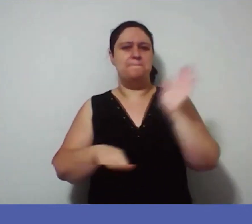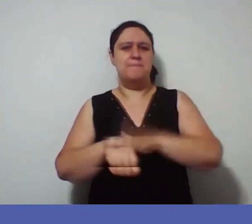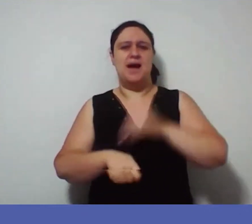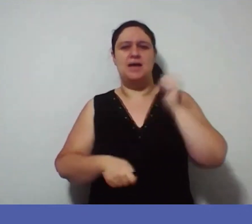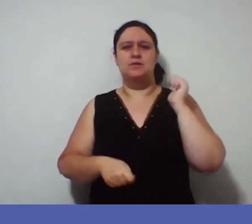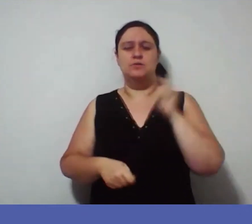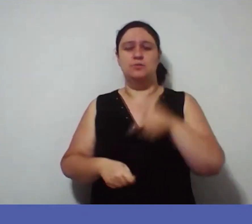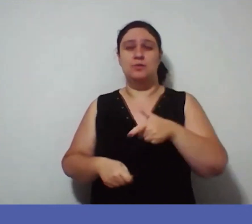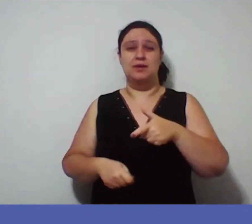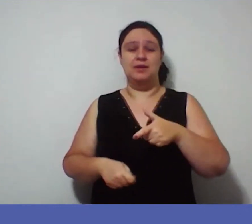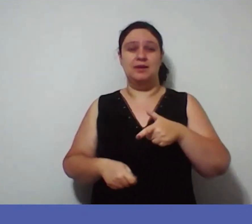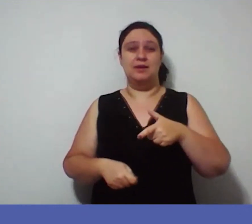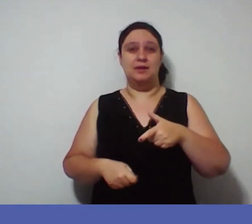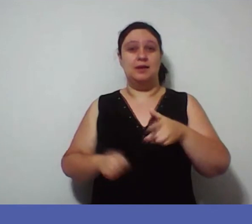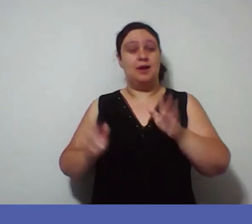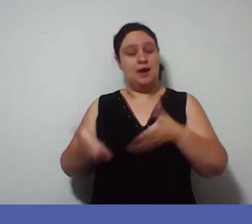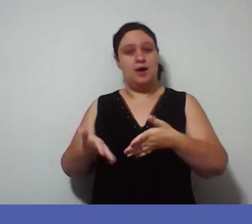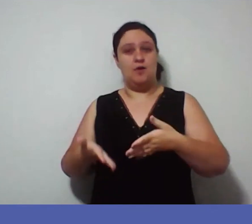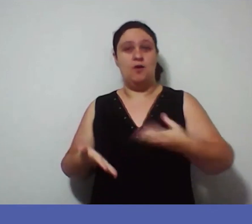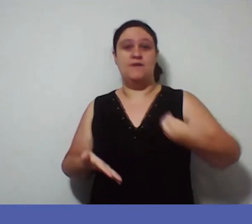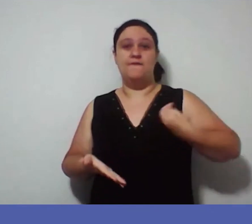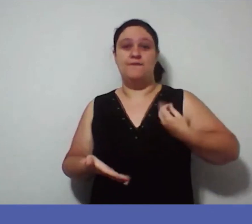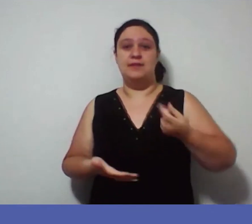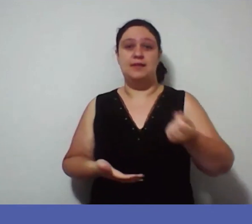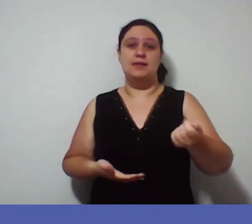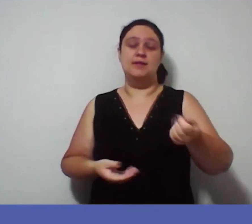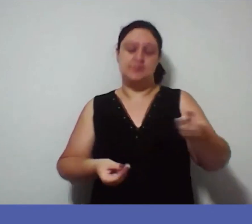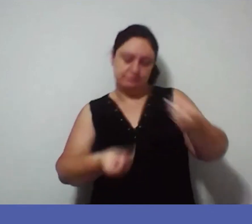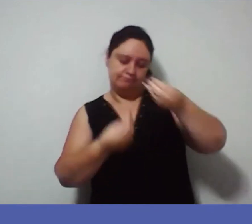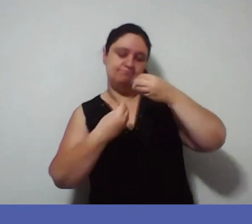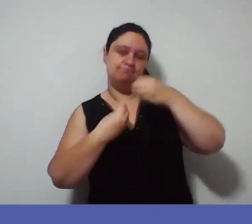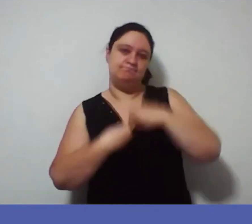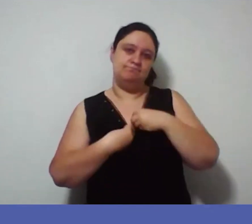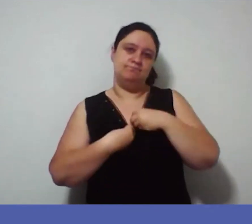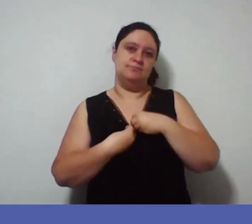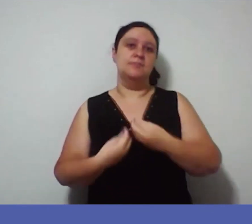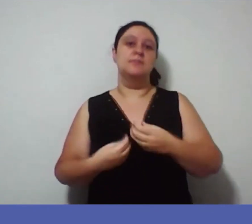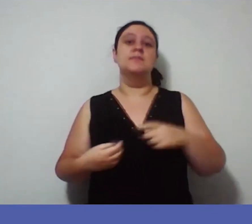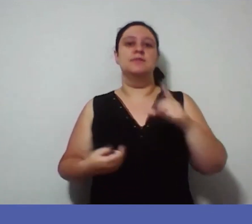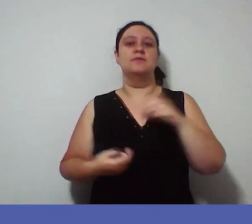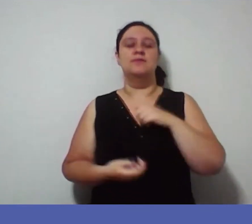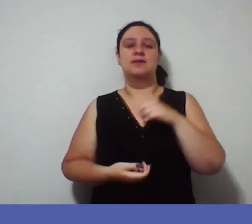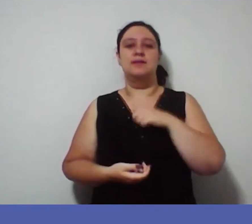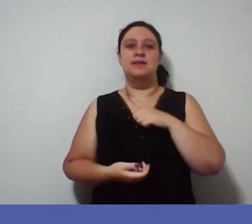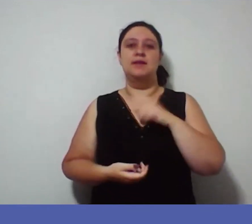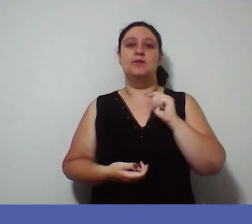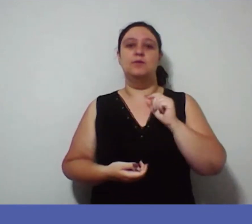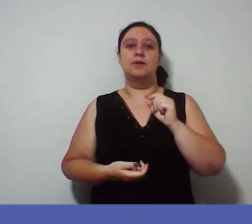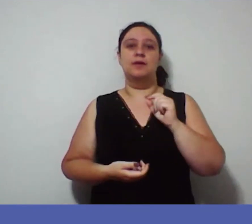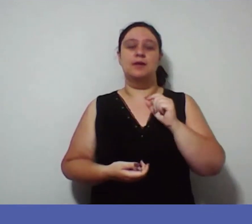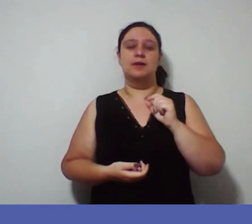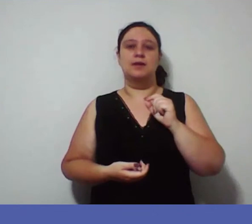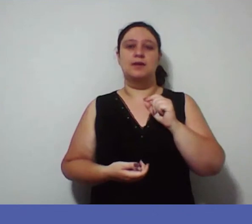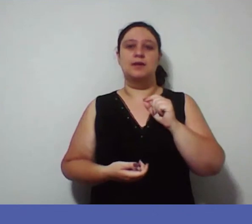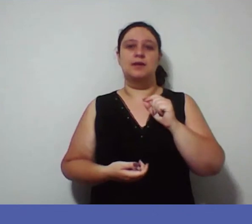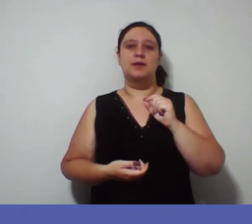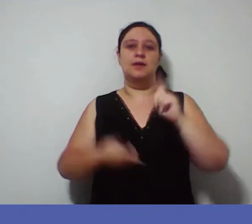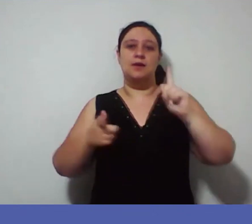eterna. Isto é, terá a recompensa na era